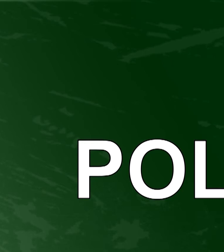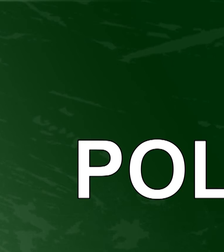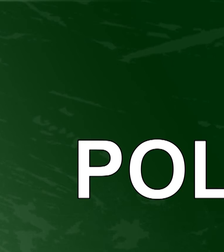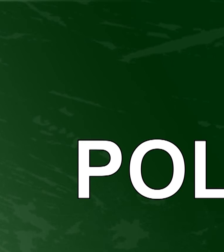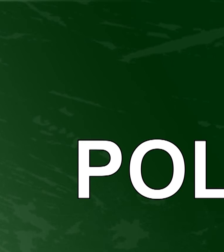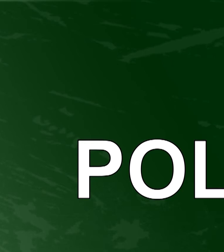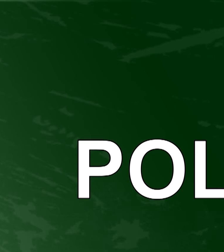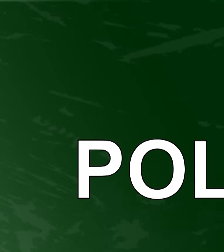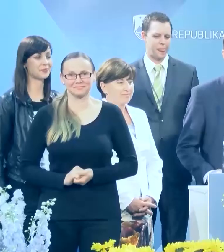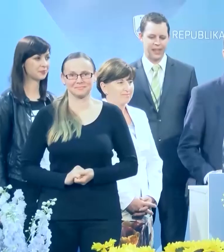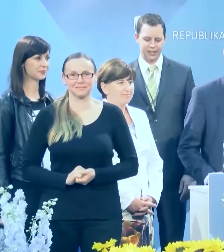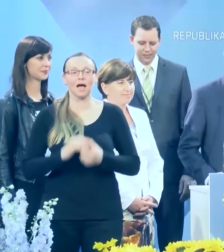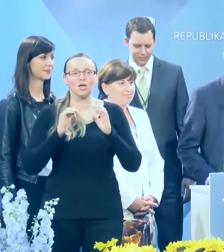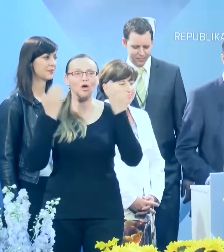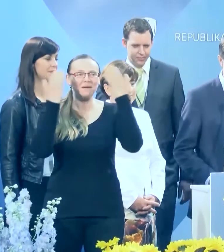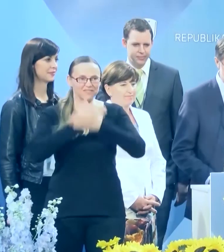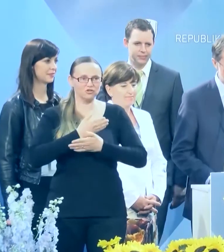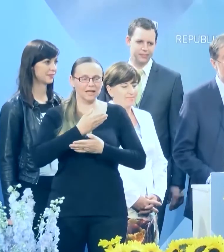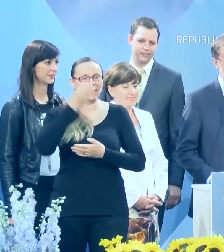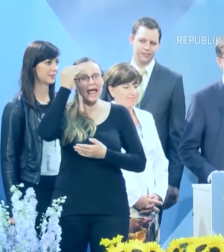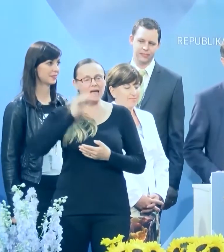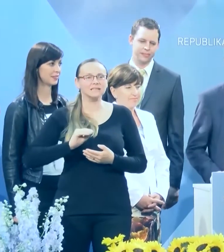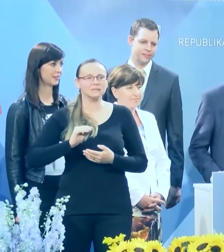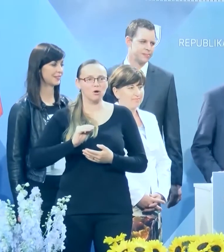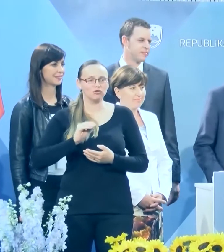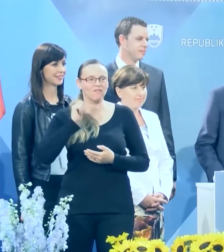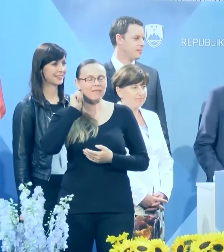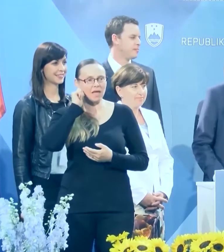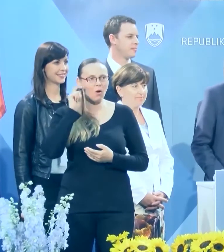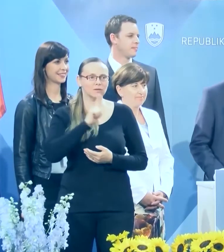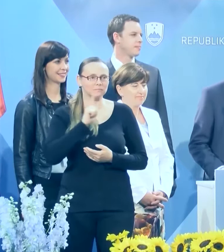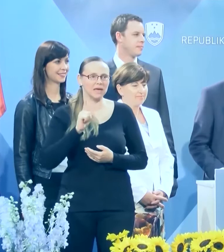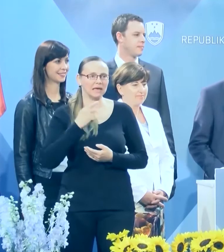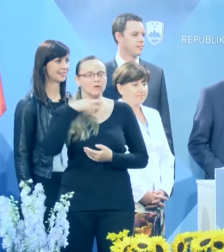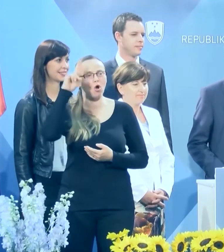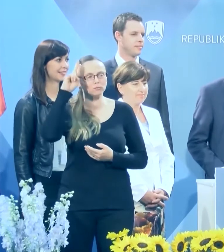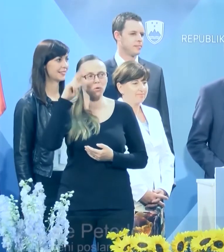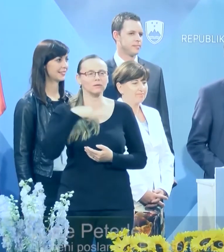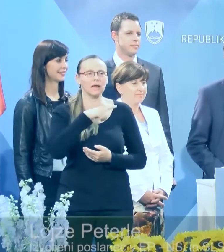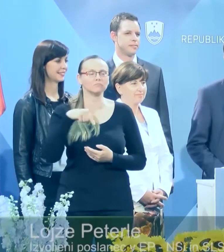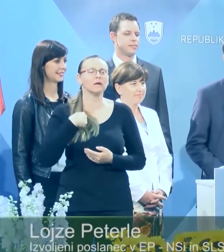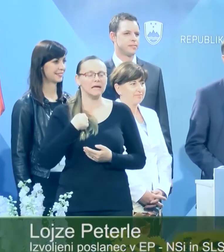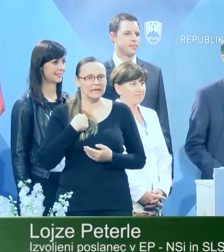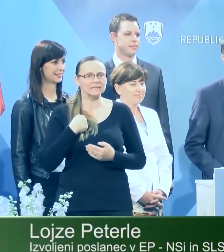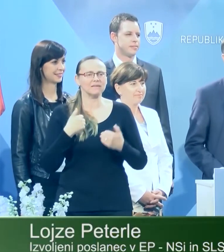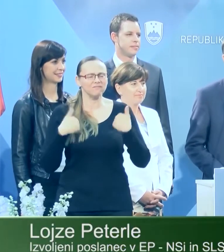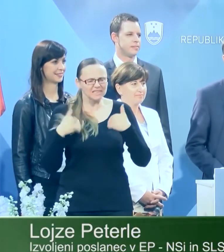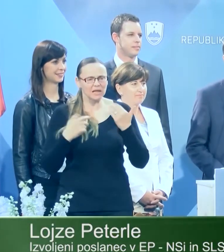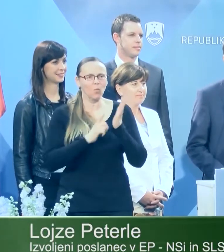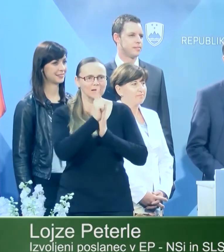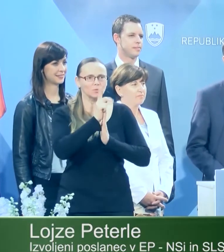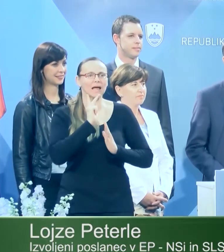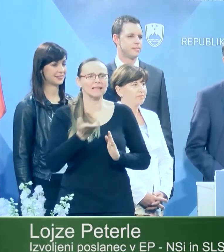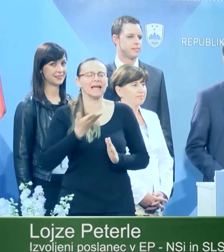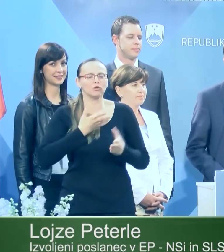Dobro večer, spoštovane gospe in gospodje. Jaz sem vesel rezultata, ki ga je